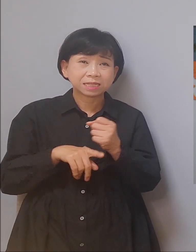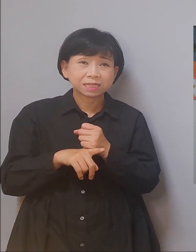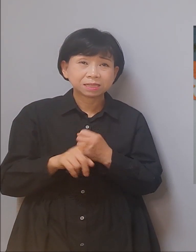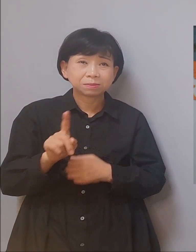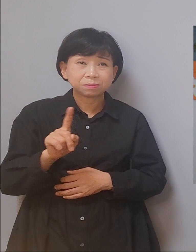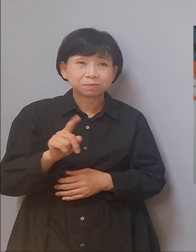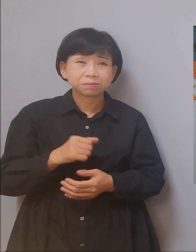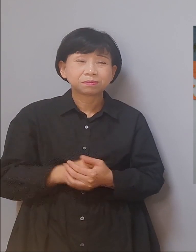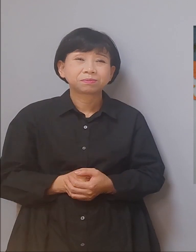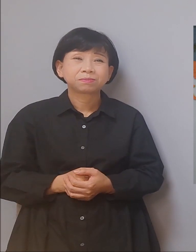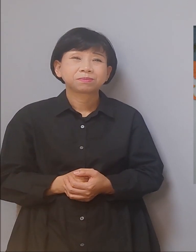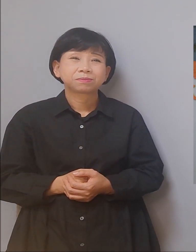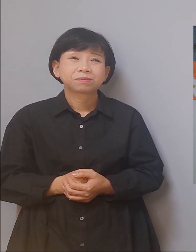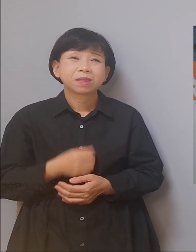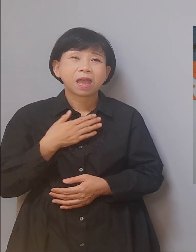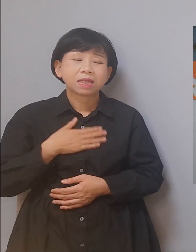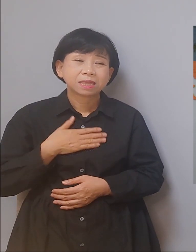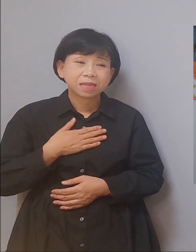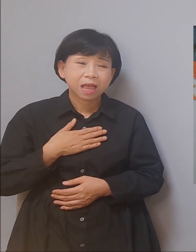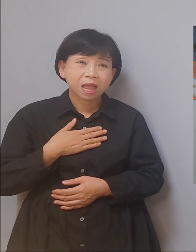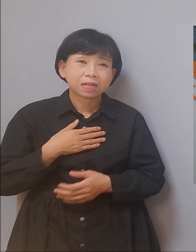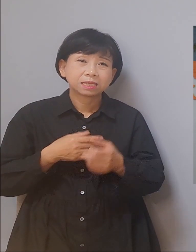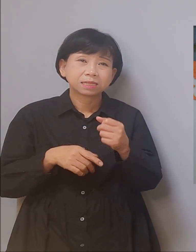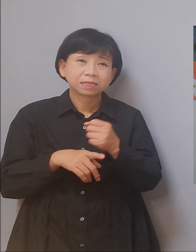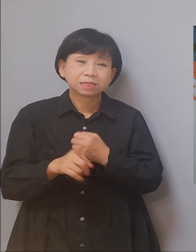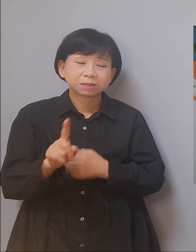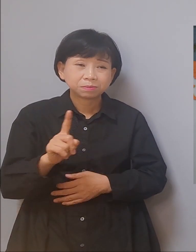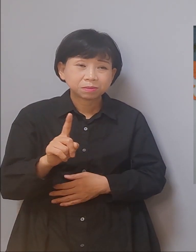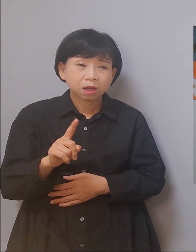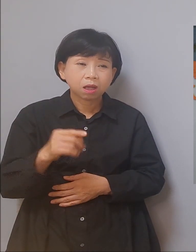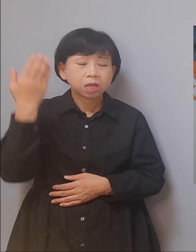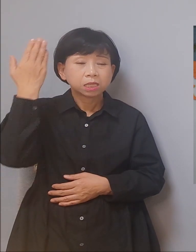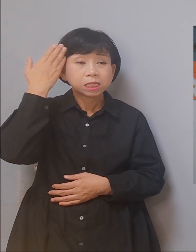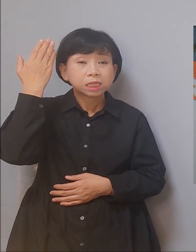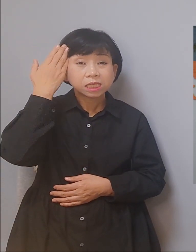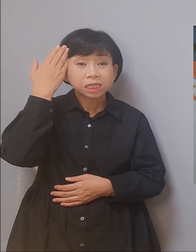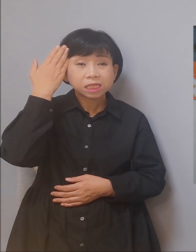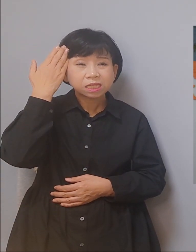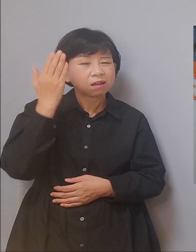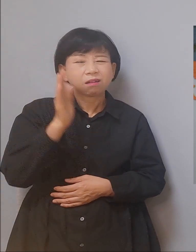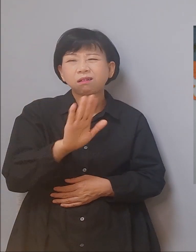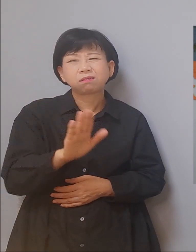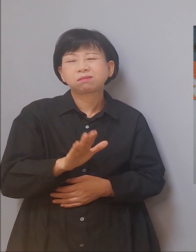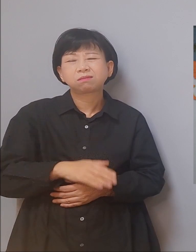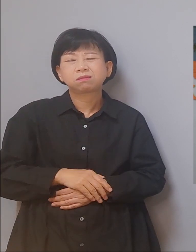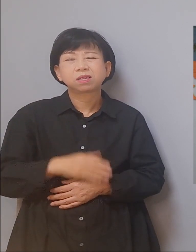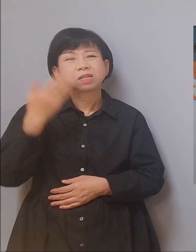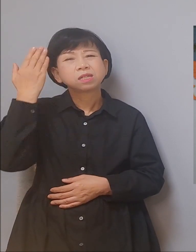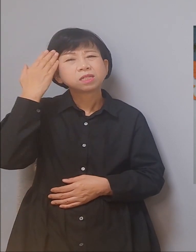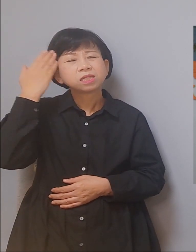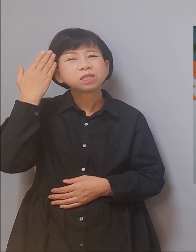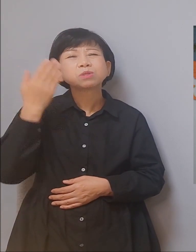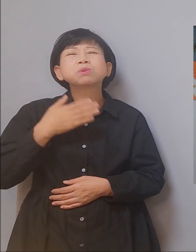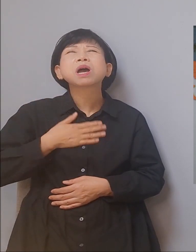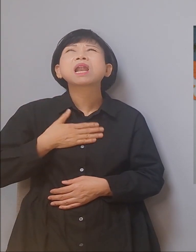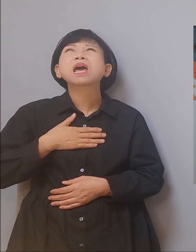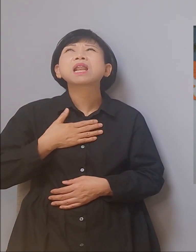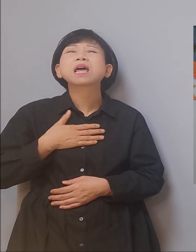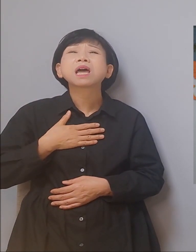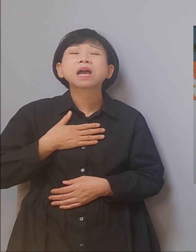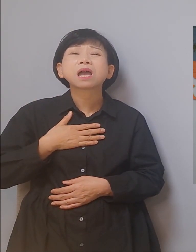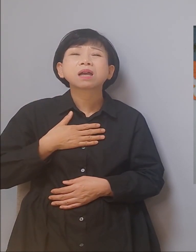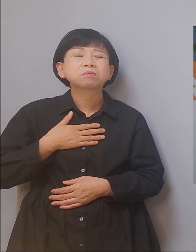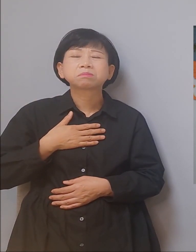이상한가요? 이 안다라는 것은 그저 지식적으로 안다는 것이 아닙니다. 예수님, 하나님,